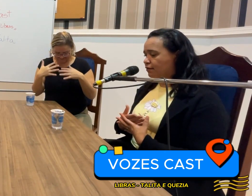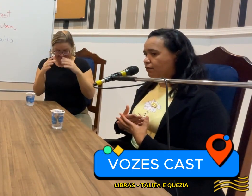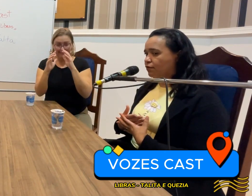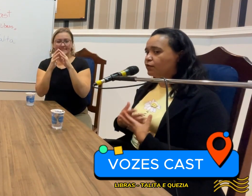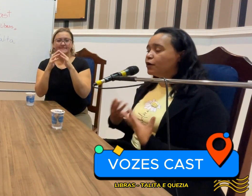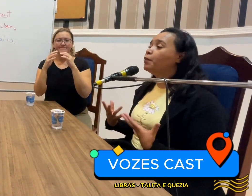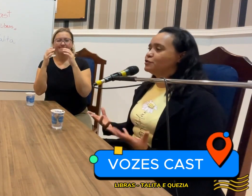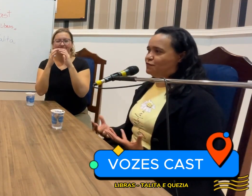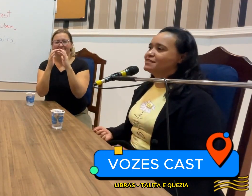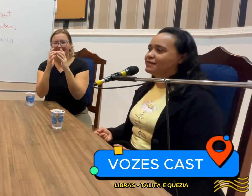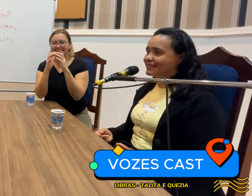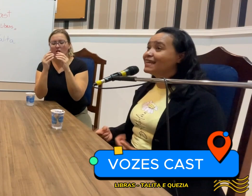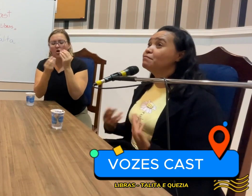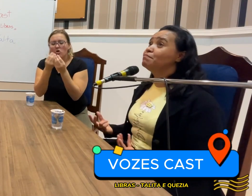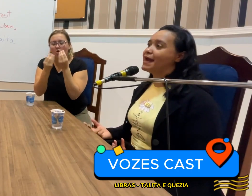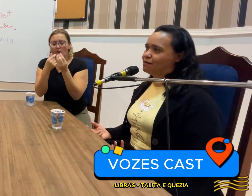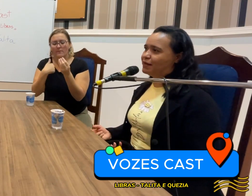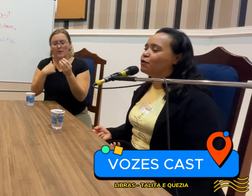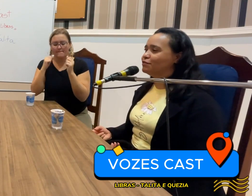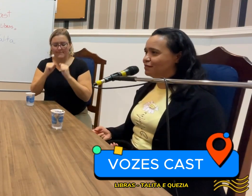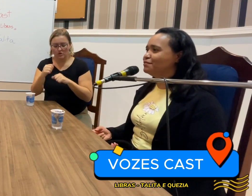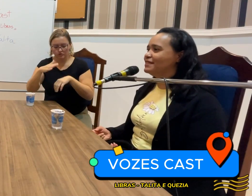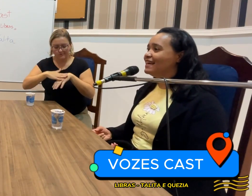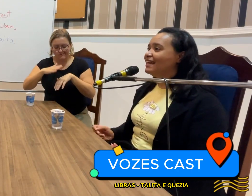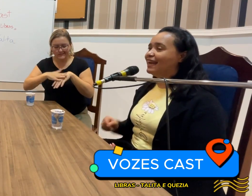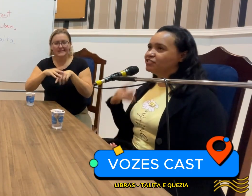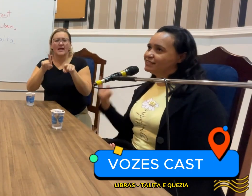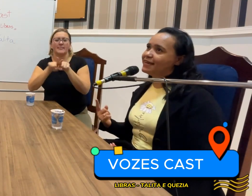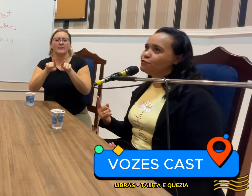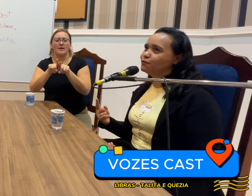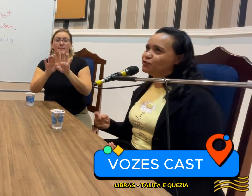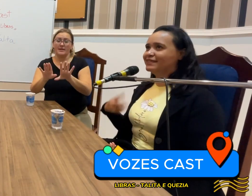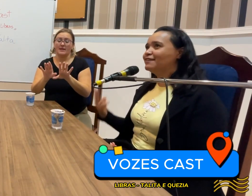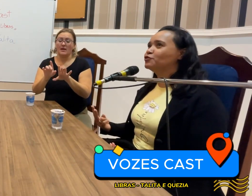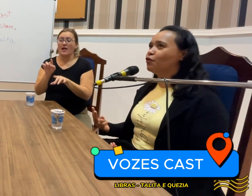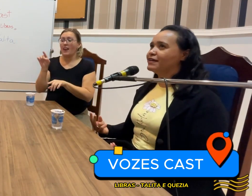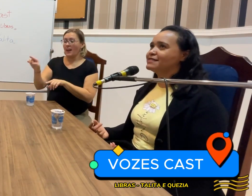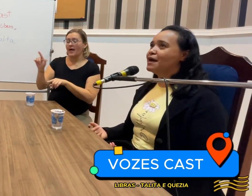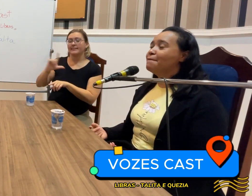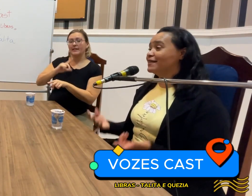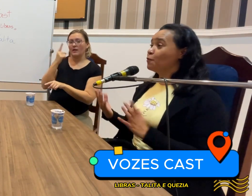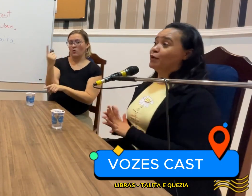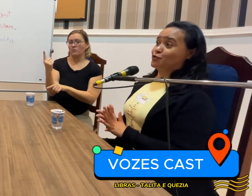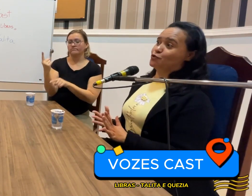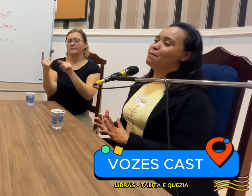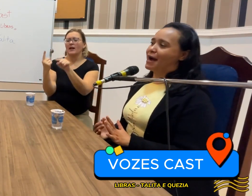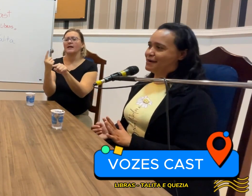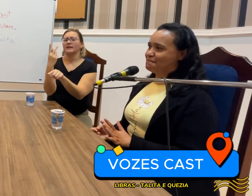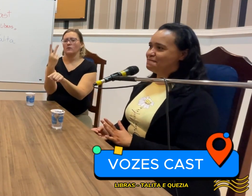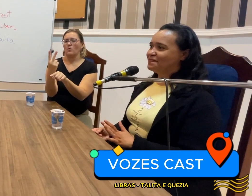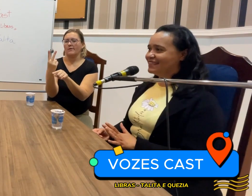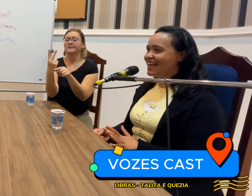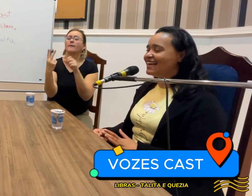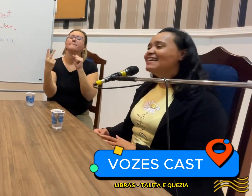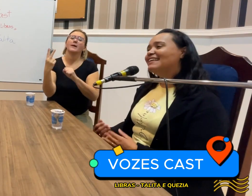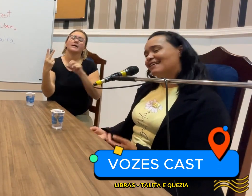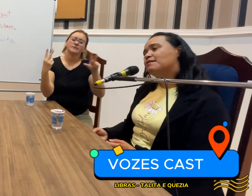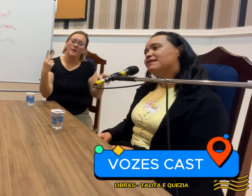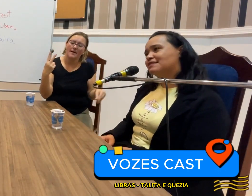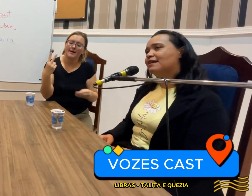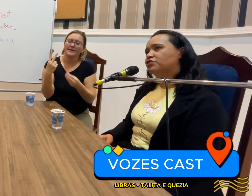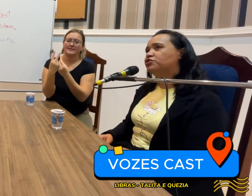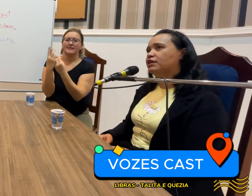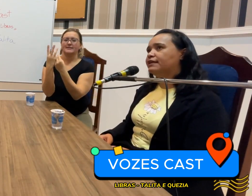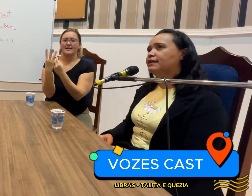falar o que eu posso fazer também para contribuir. Lá já tem 1, já tem 2, mas eu posso somar. Exatamente. Né? Que